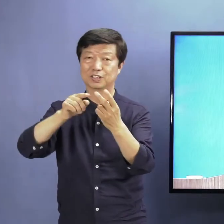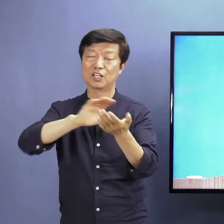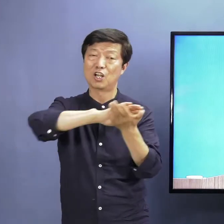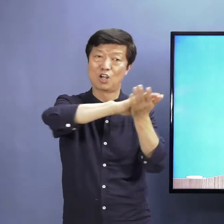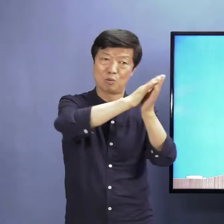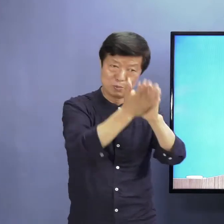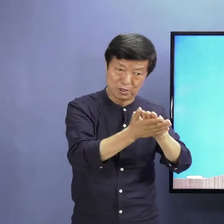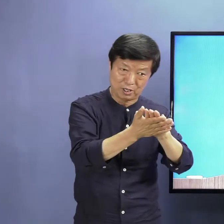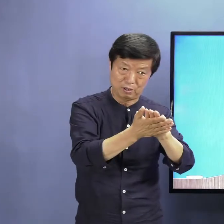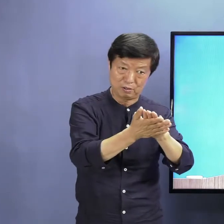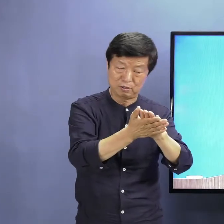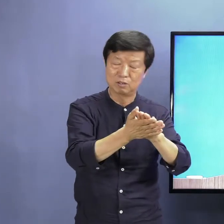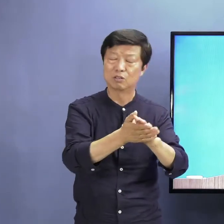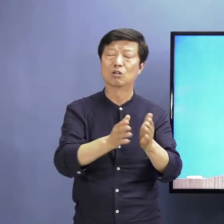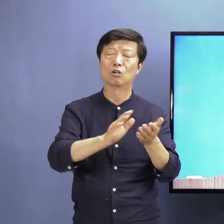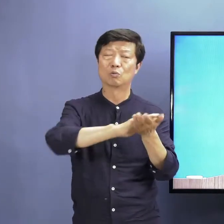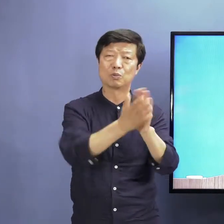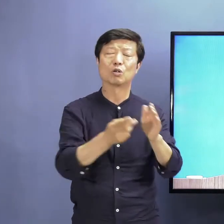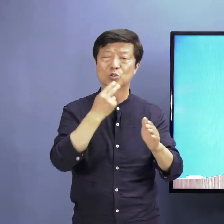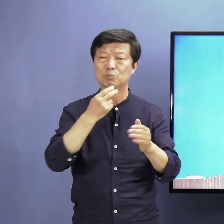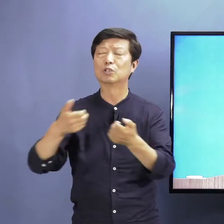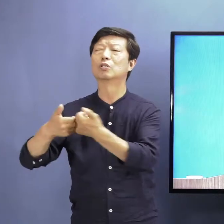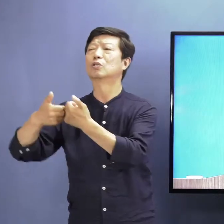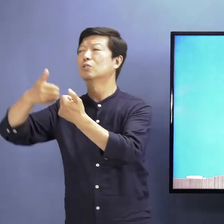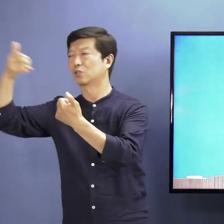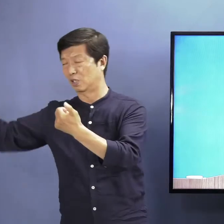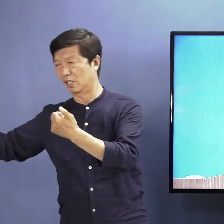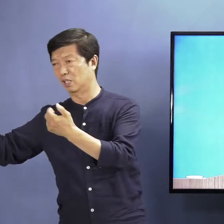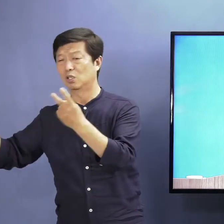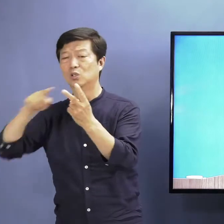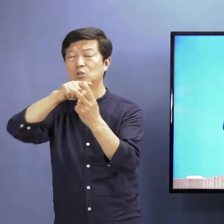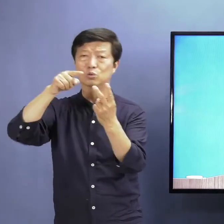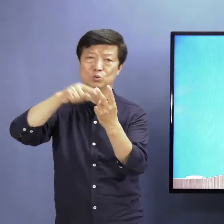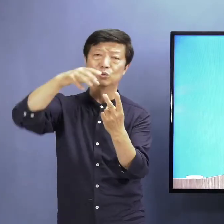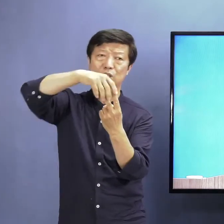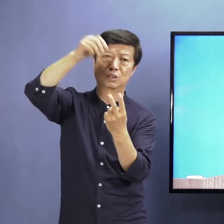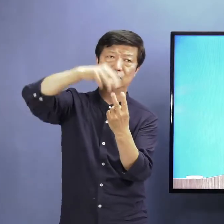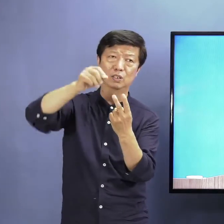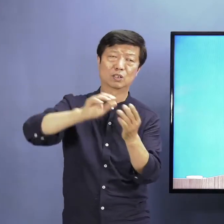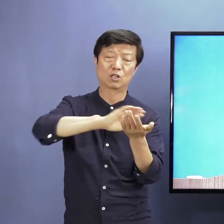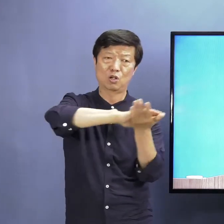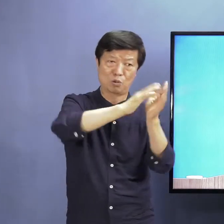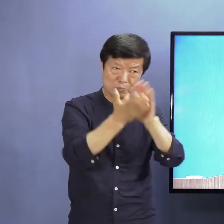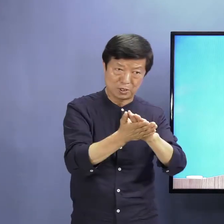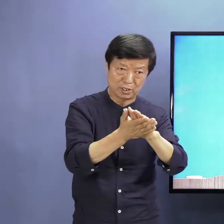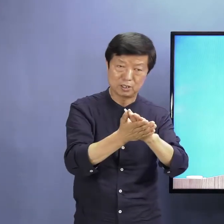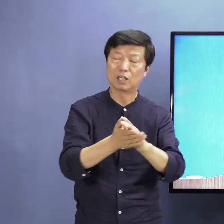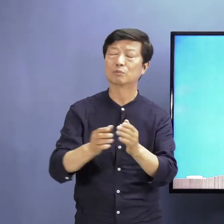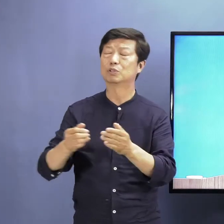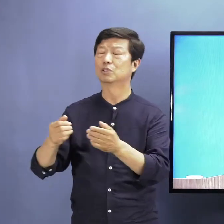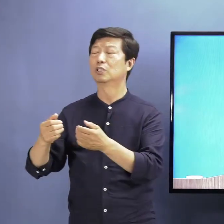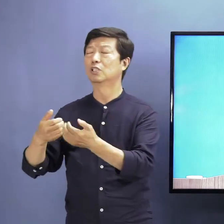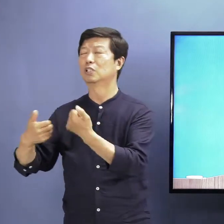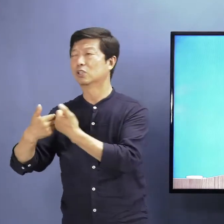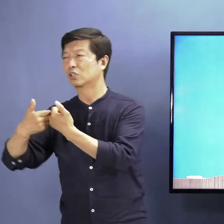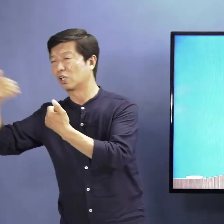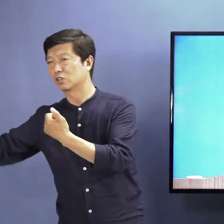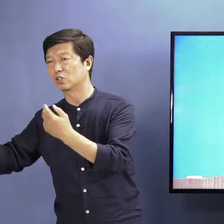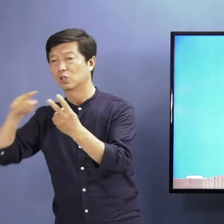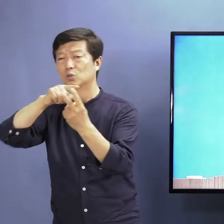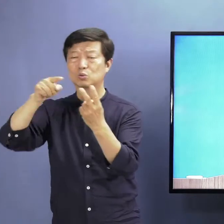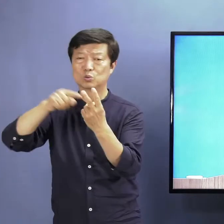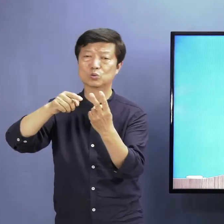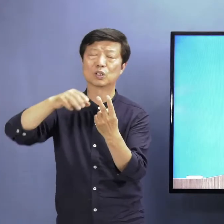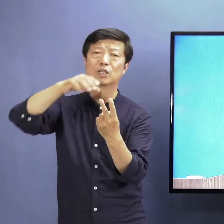그래서 제가 새가족 올 때마다 그 얘기를 꼭 합니다. 우리 표는 변하든지 떠나든지. 그랬더니 어떤 사람이